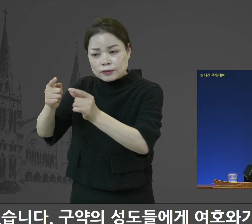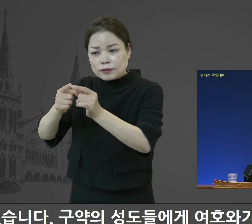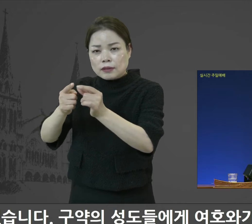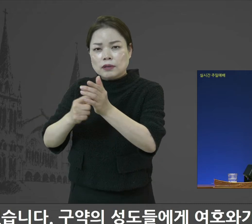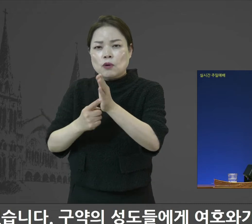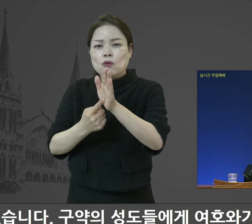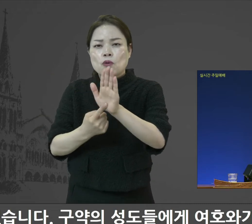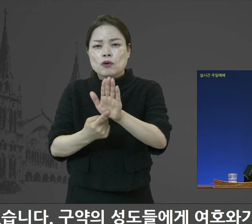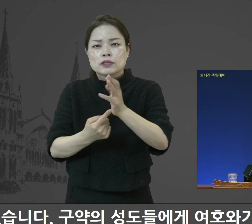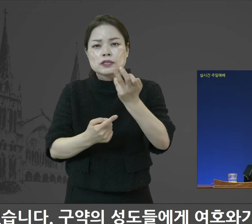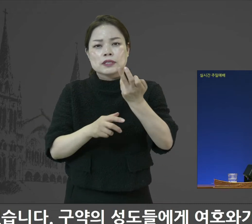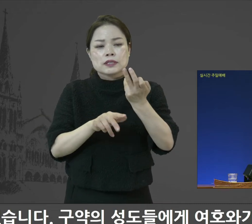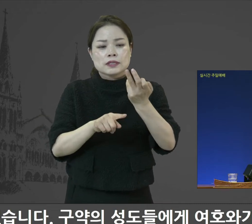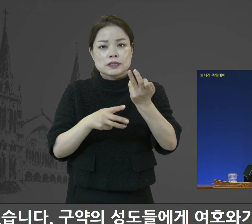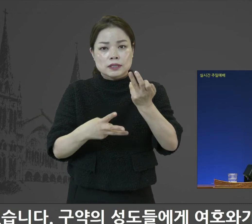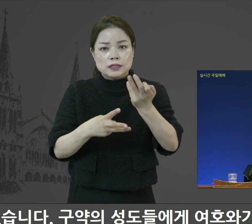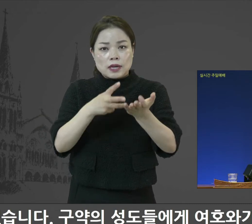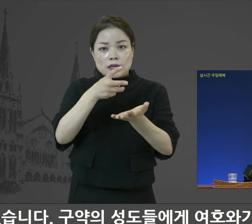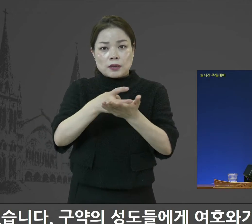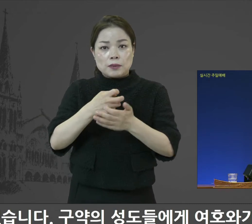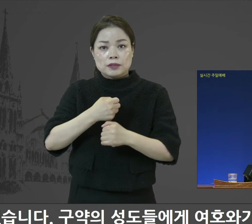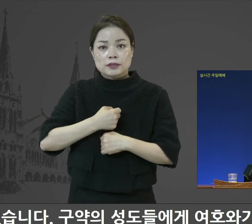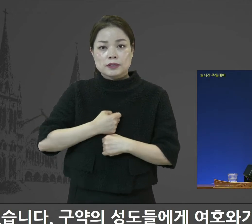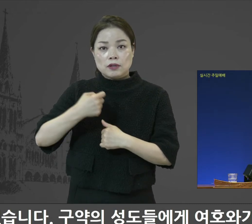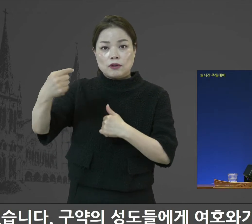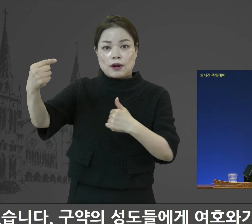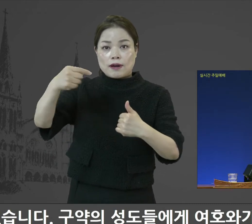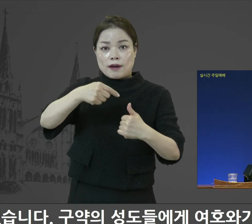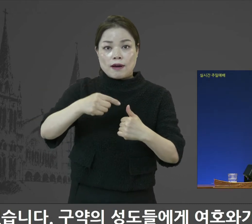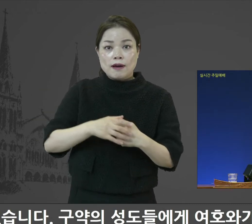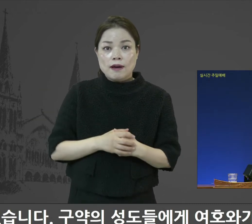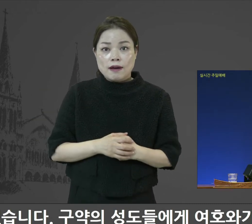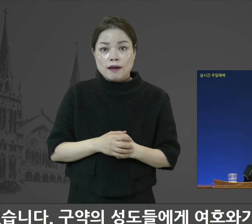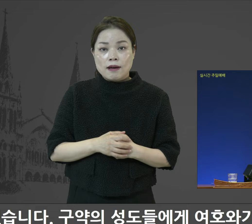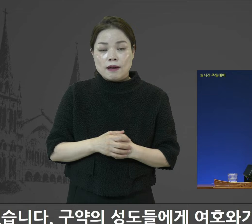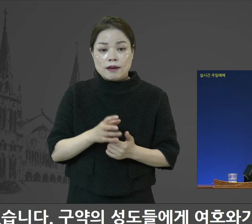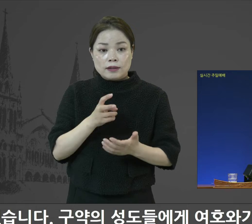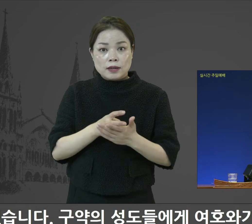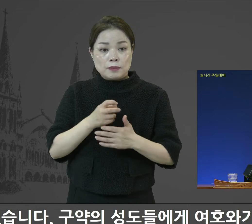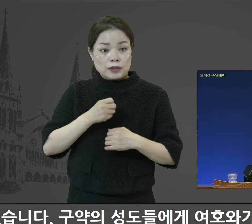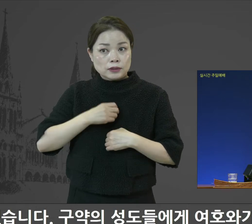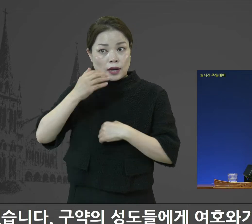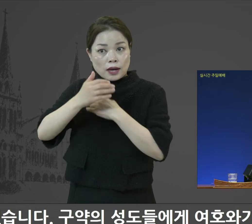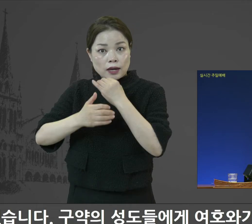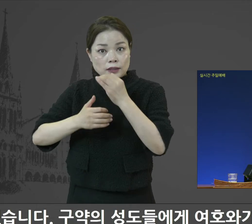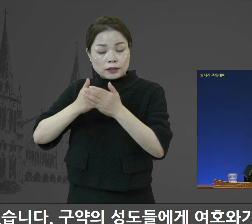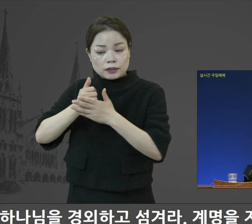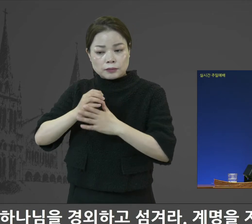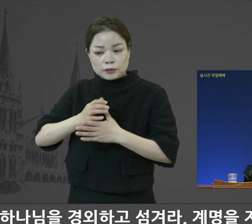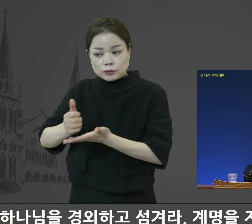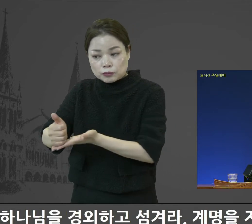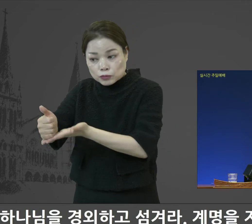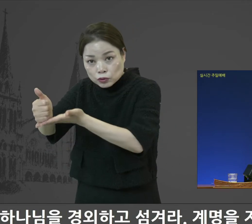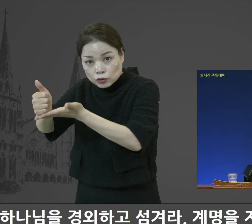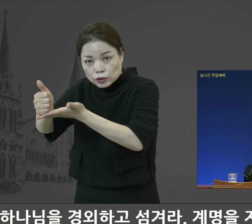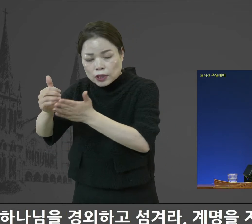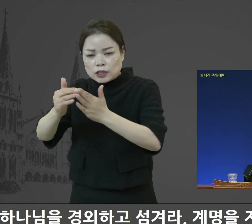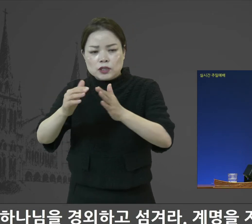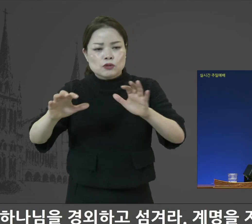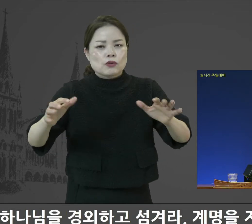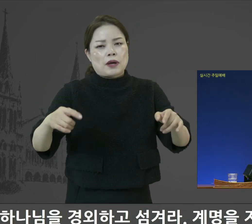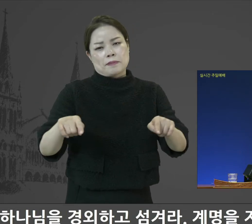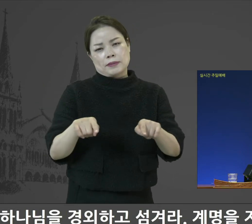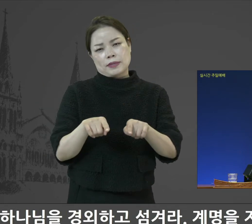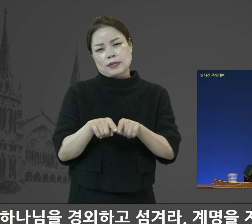그러기 위해서 13절에 가면 계명을 지키라 라고 설명하는 겁니다. 계명을 지키면서 하나님을 공경할 뿐만 아니라 이웃과